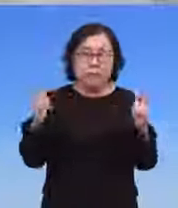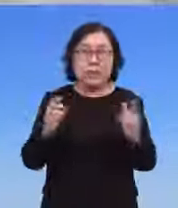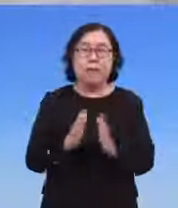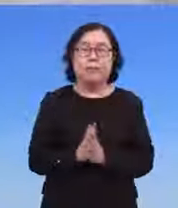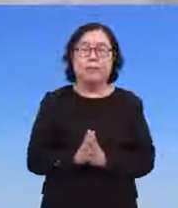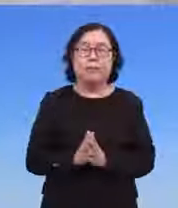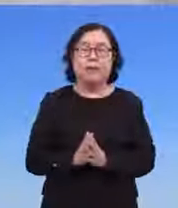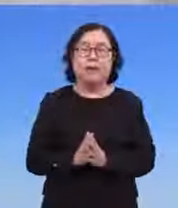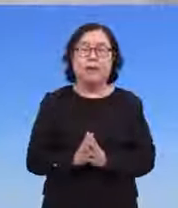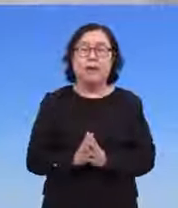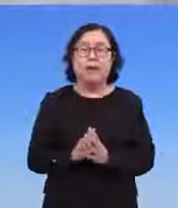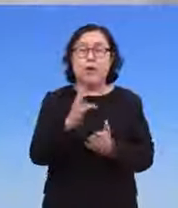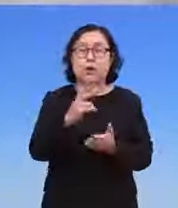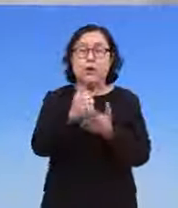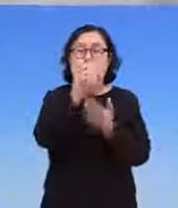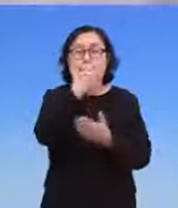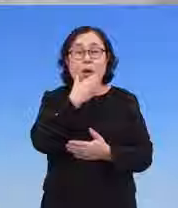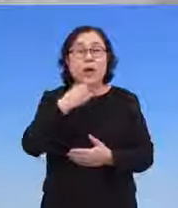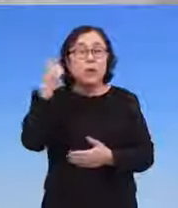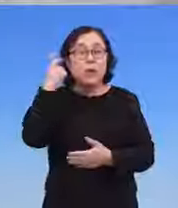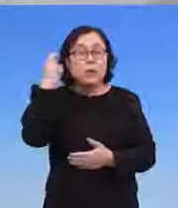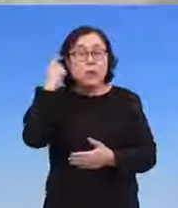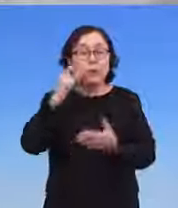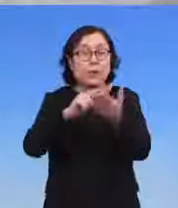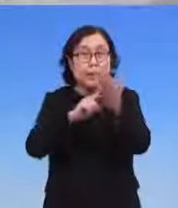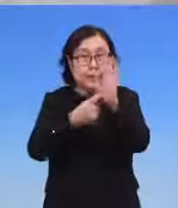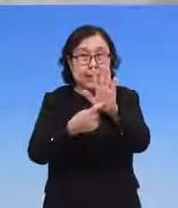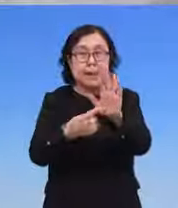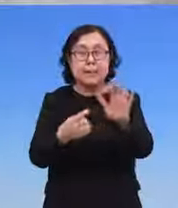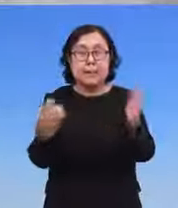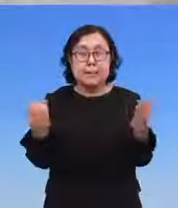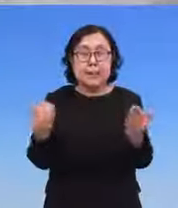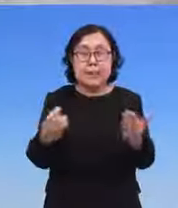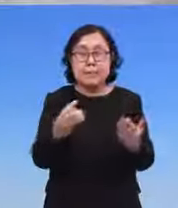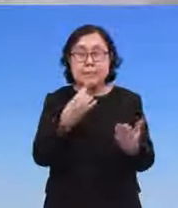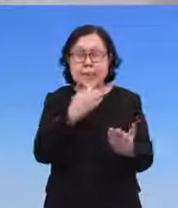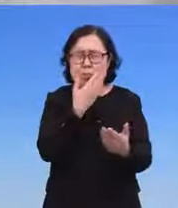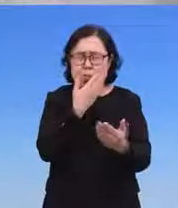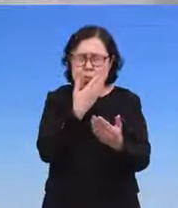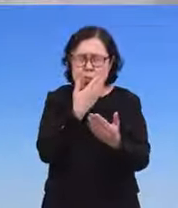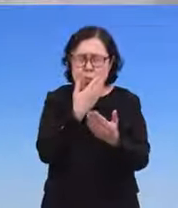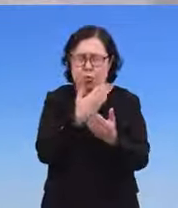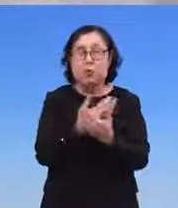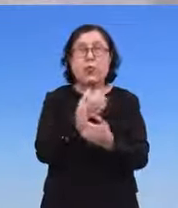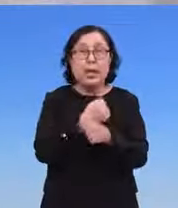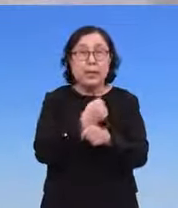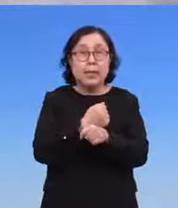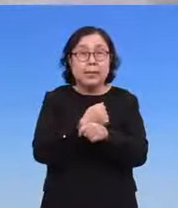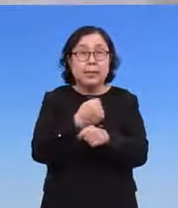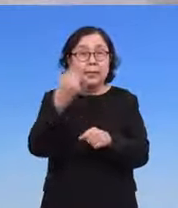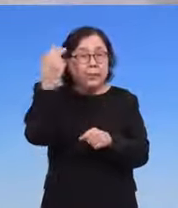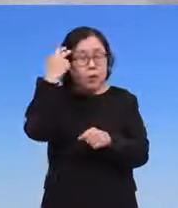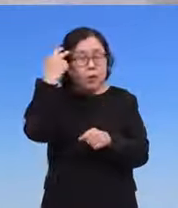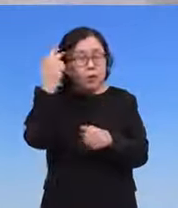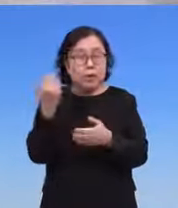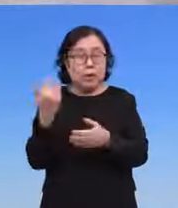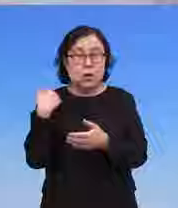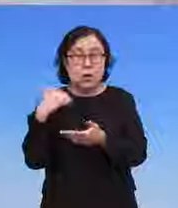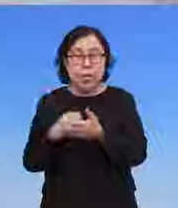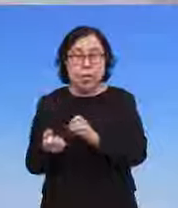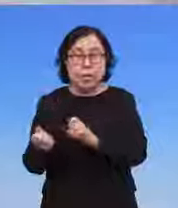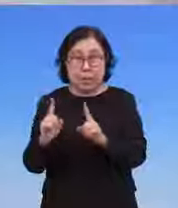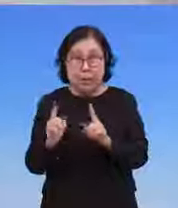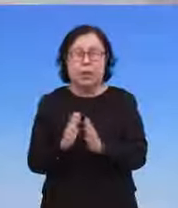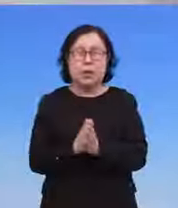아무 일도 아닌 그저 주의 복음이 드러나는 그 일만이 소중하다는 이 정신이 회복이 될 때에 우리의